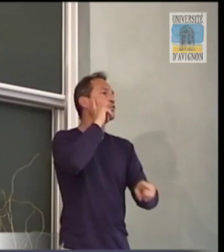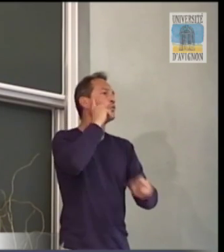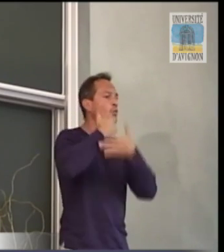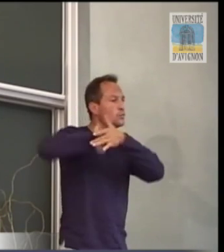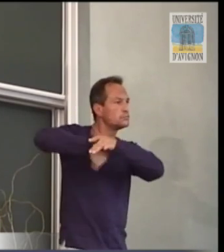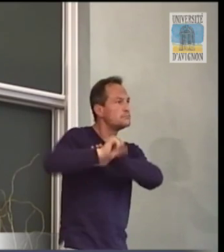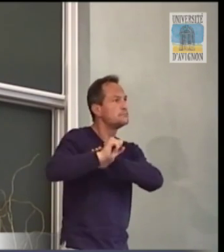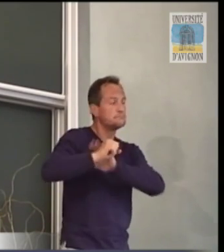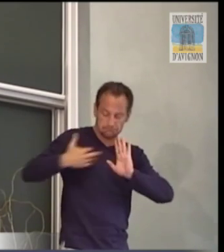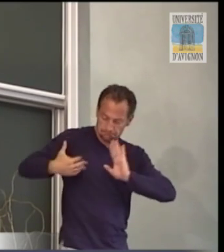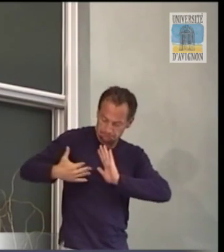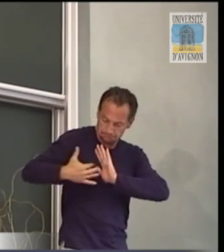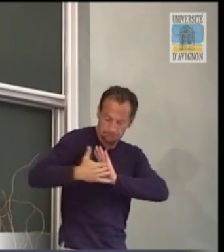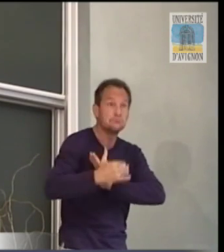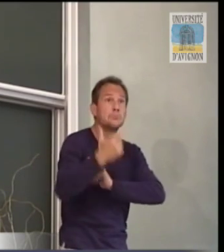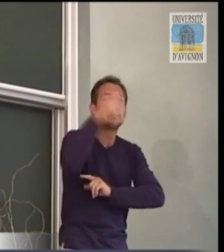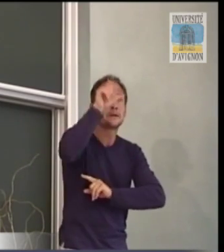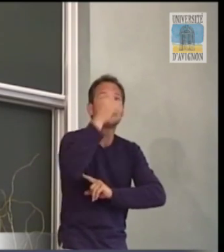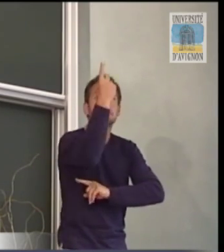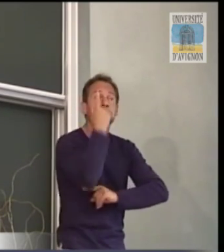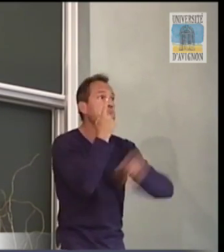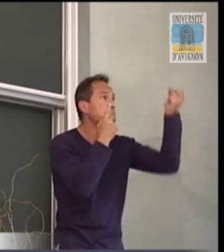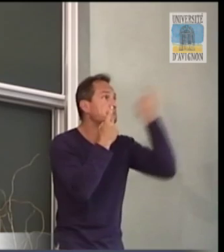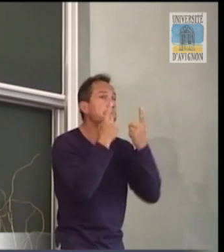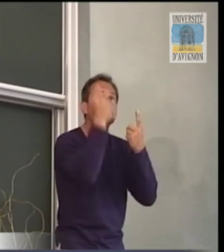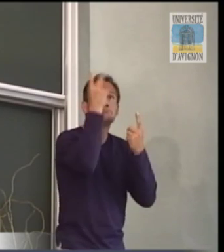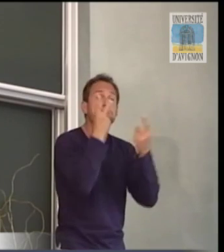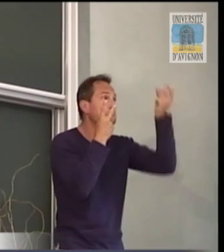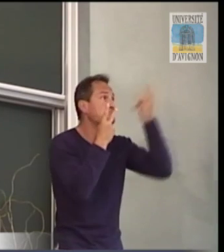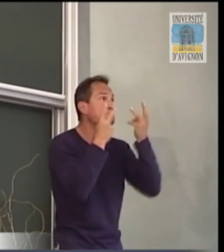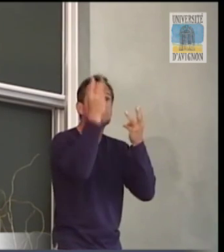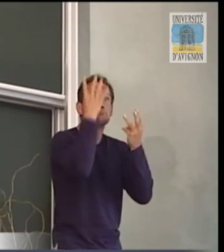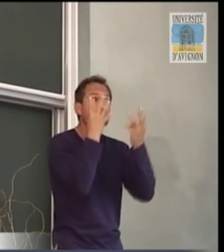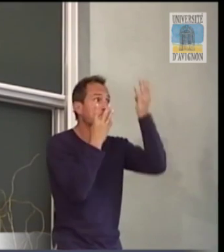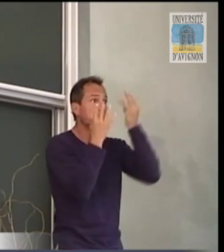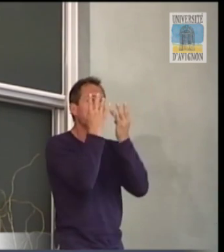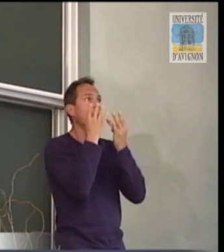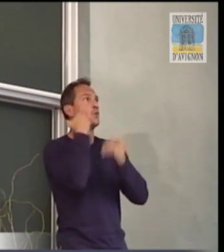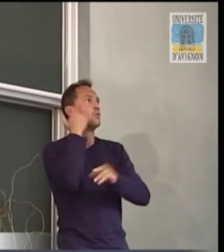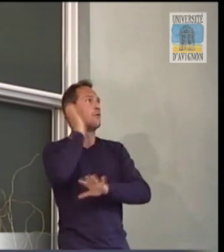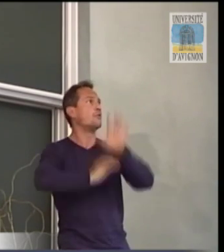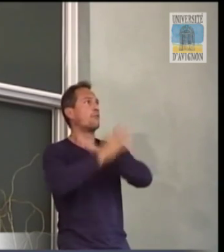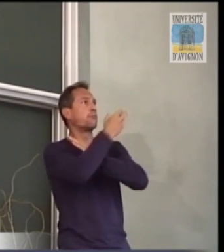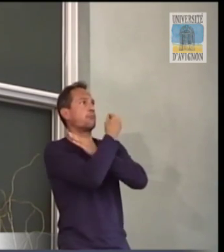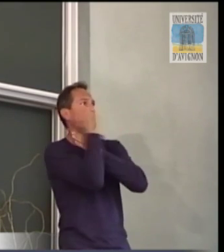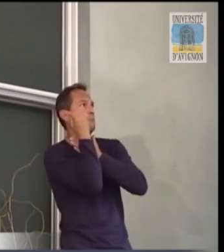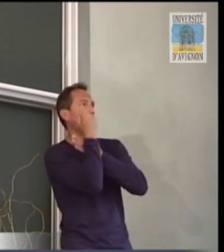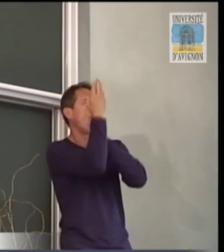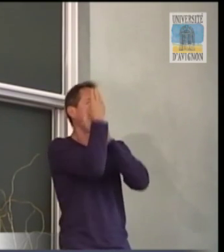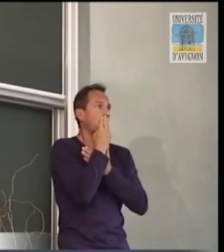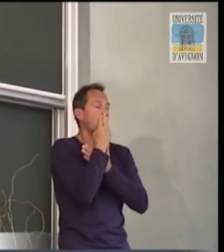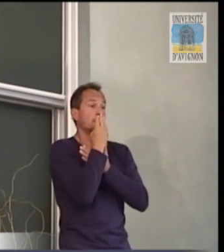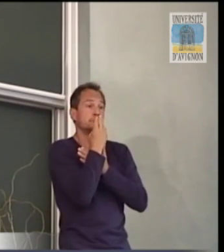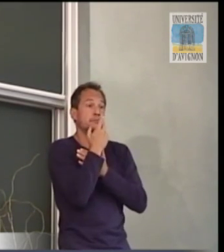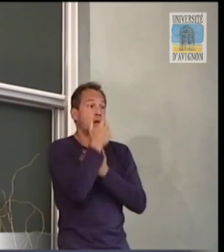au monde, tous ces gens qui viennent vers nous, et puis surtout de là d'où nous venons, où nous étions en sécurité, et je crois que ça nous poursuit toute